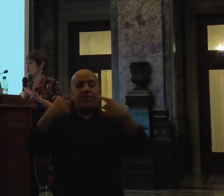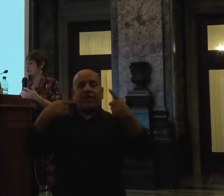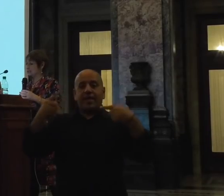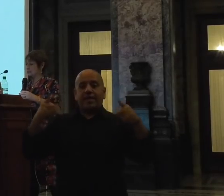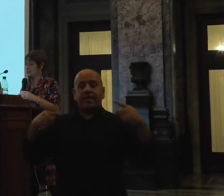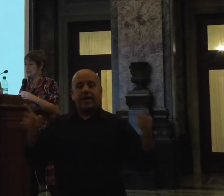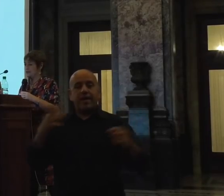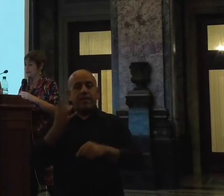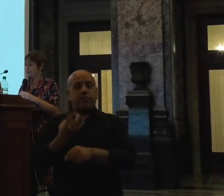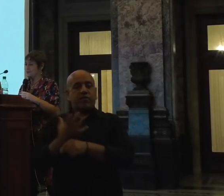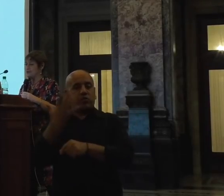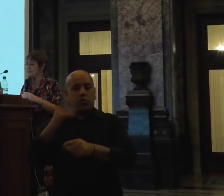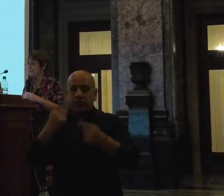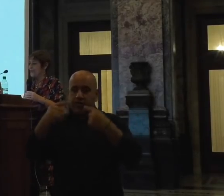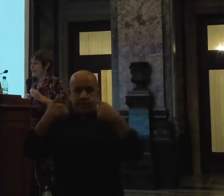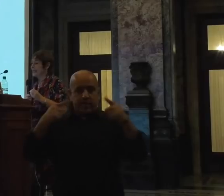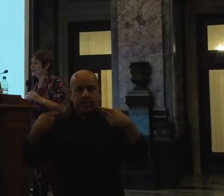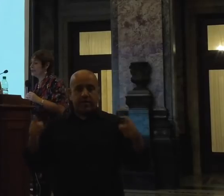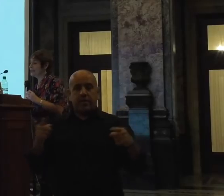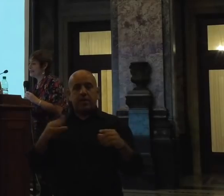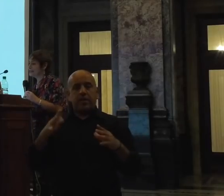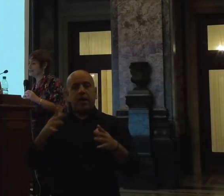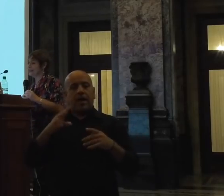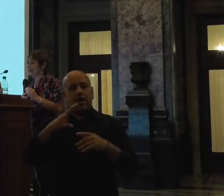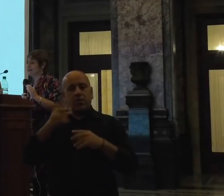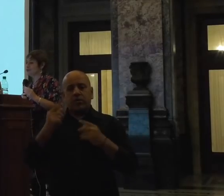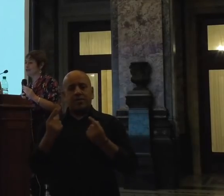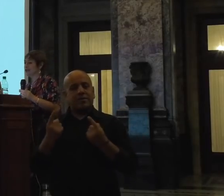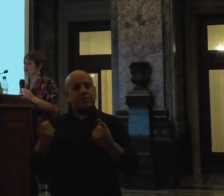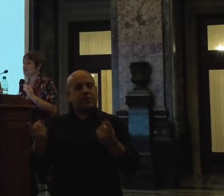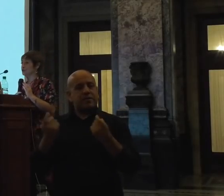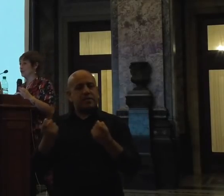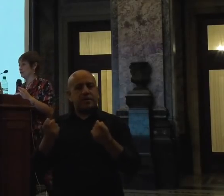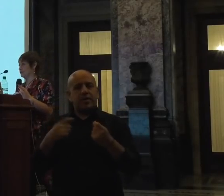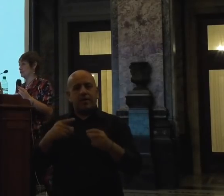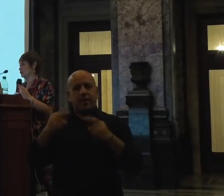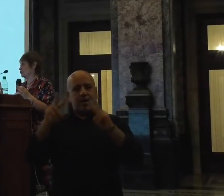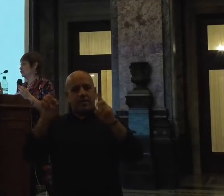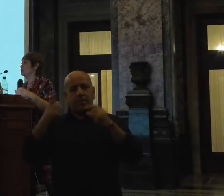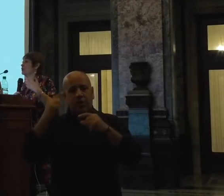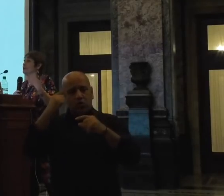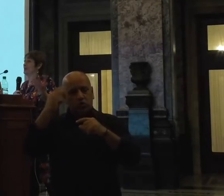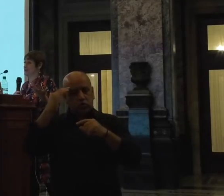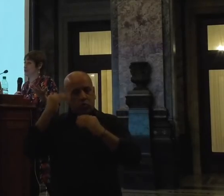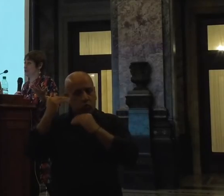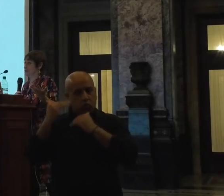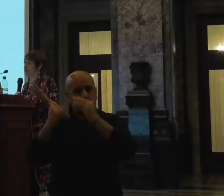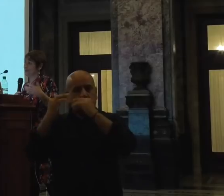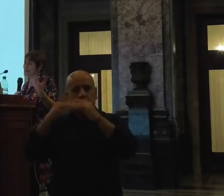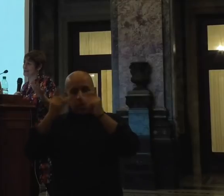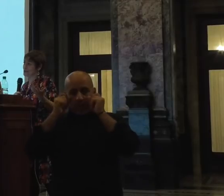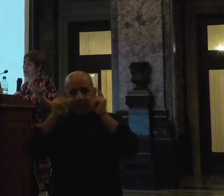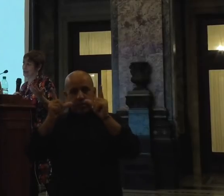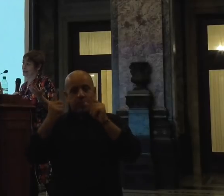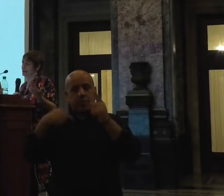los procesos perceptuales y cognitivos. Creo que hay una gran necesidad de desglosar los constructos, por ejemplo, atención. Pero